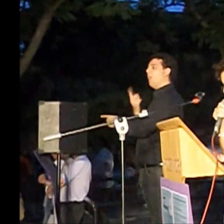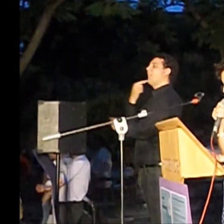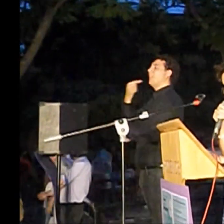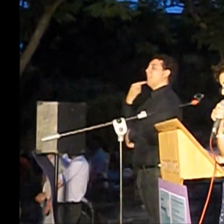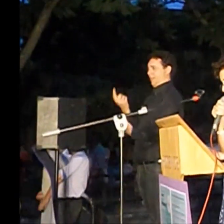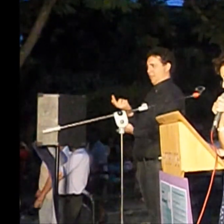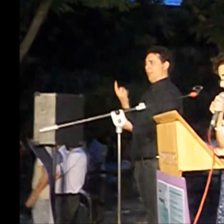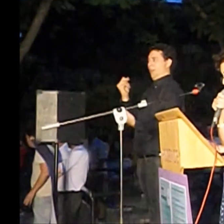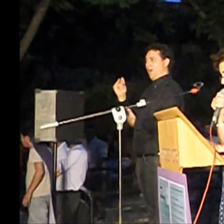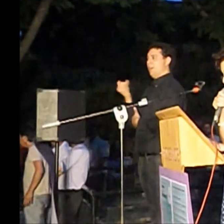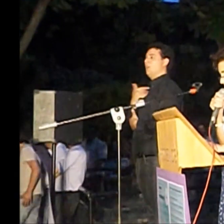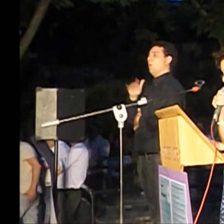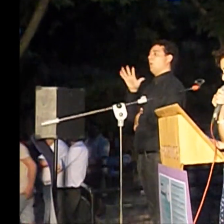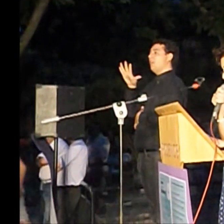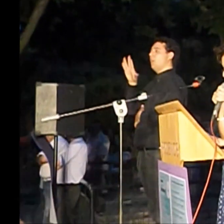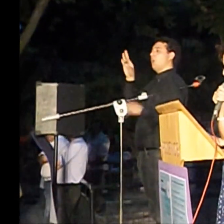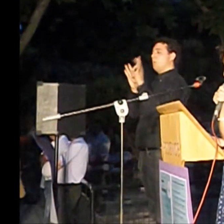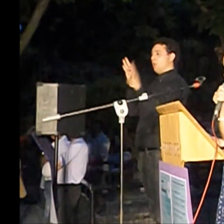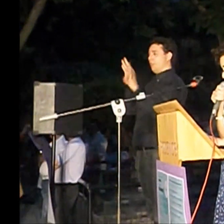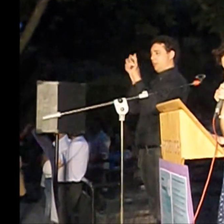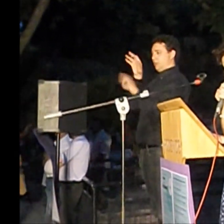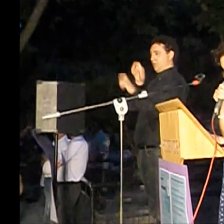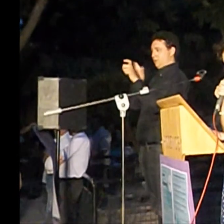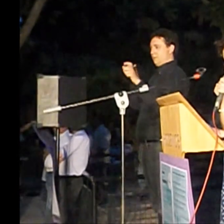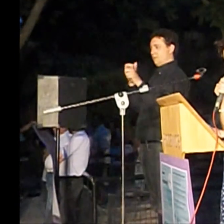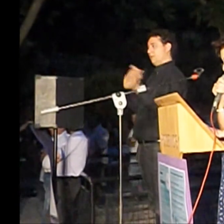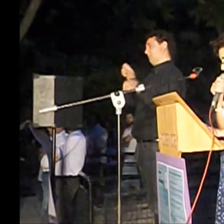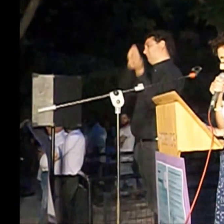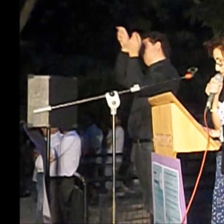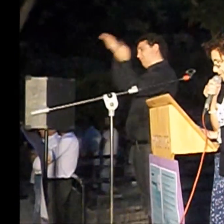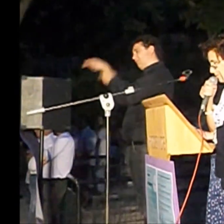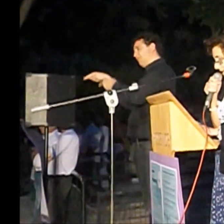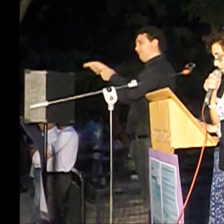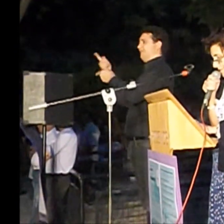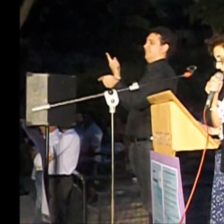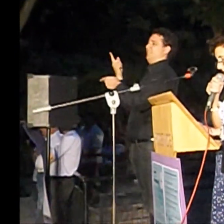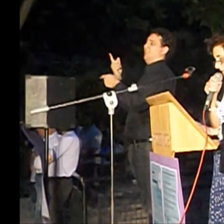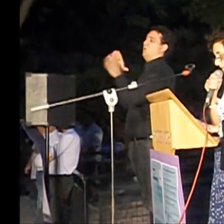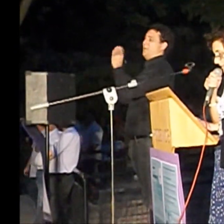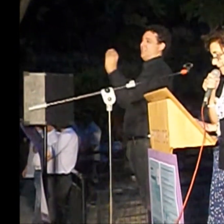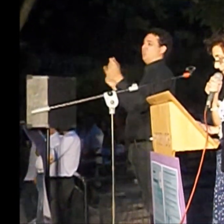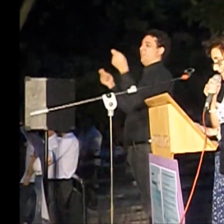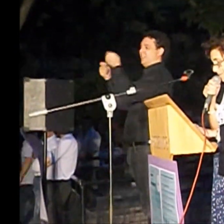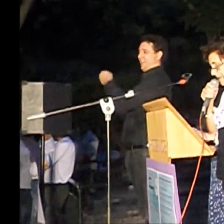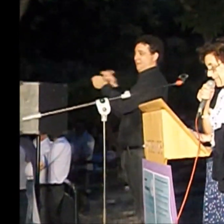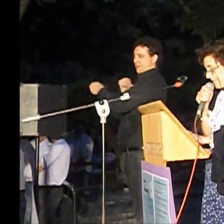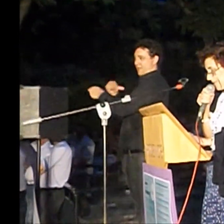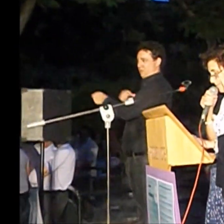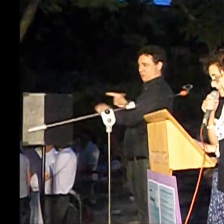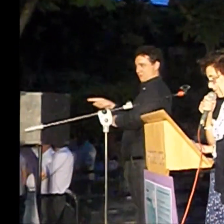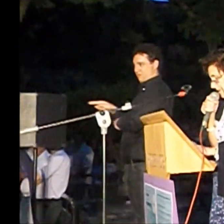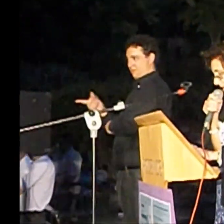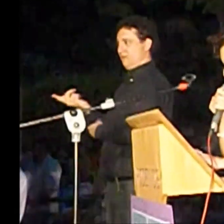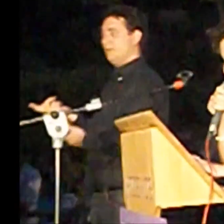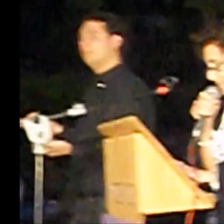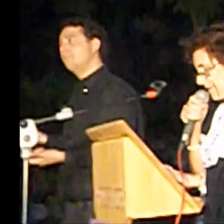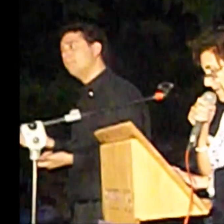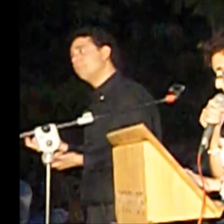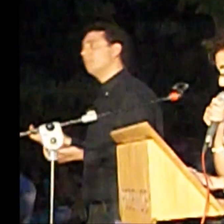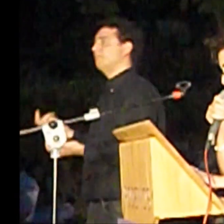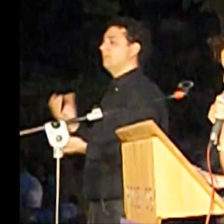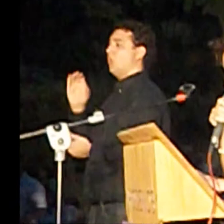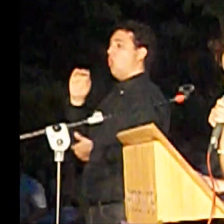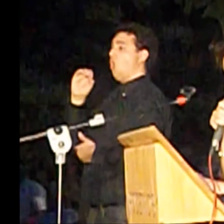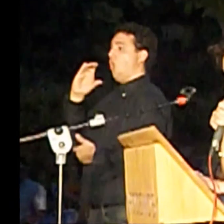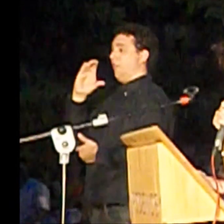traspaso de un 5% de alumnos a la concertada. De hecho, según la OCDE, en España el peso de la